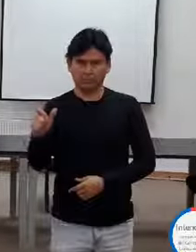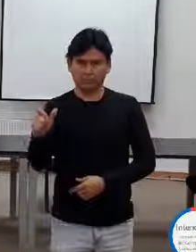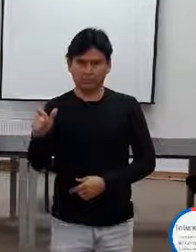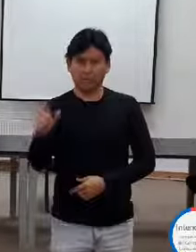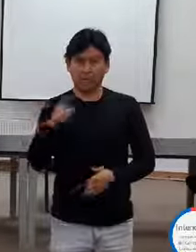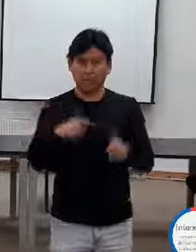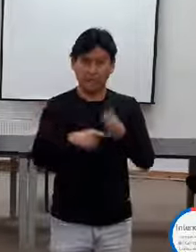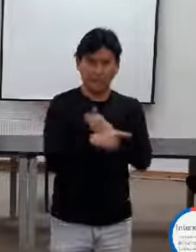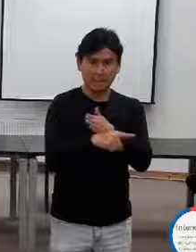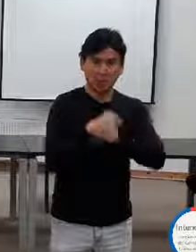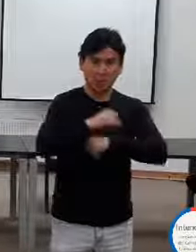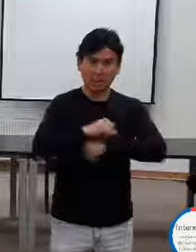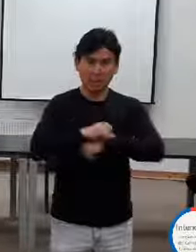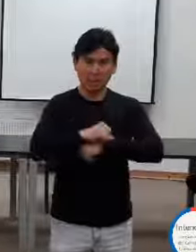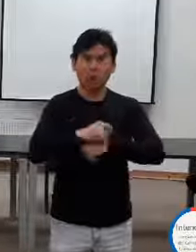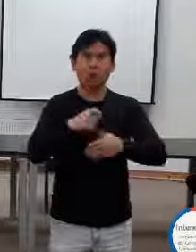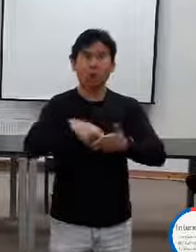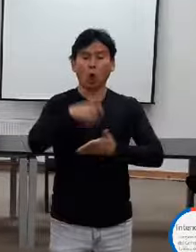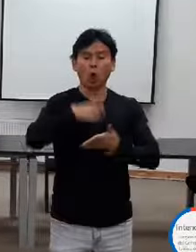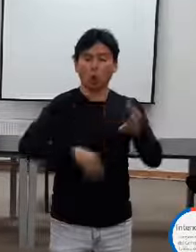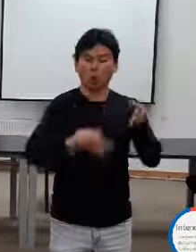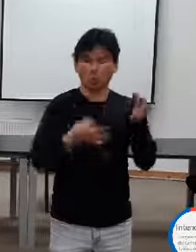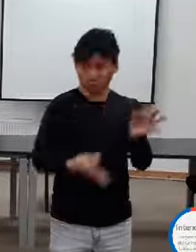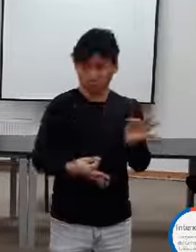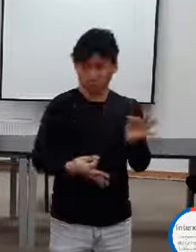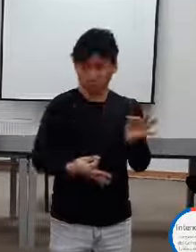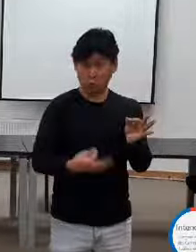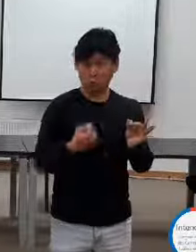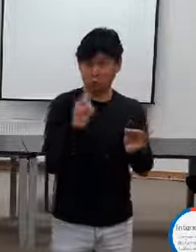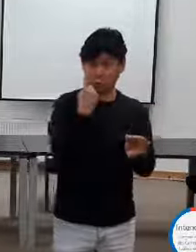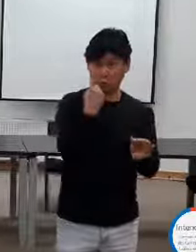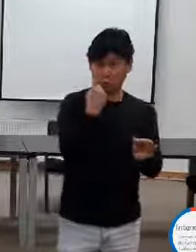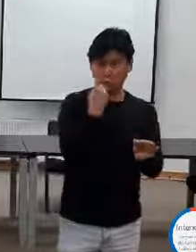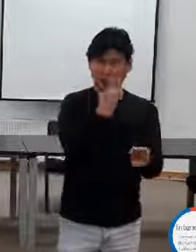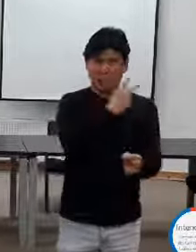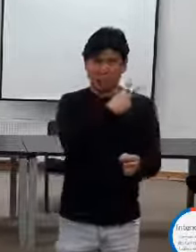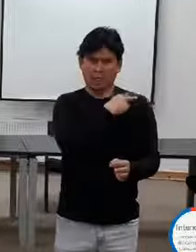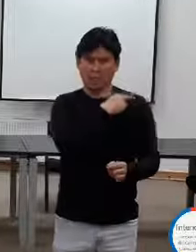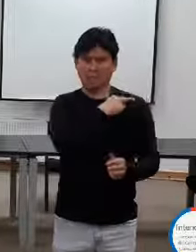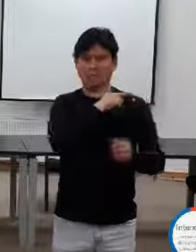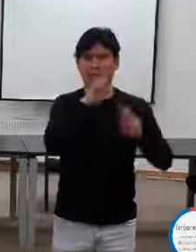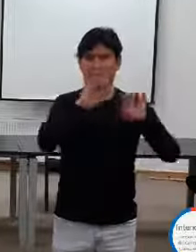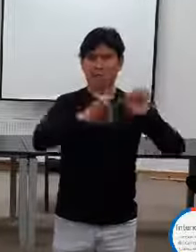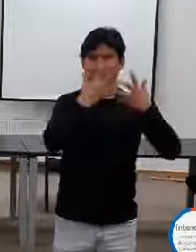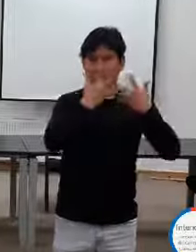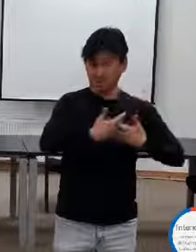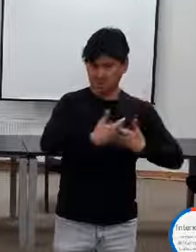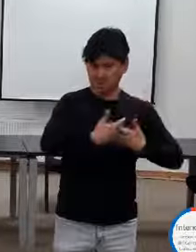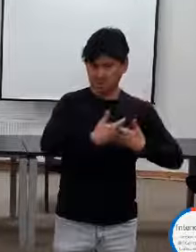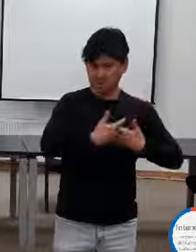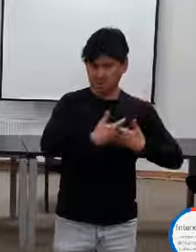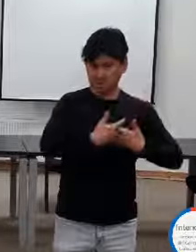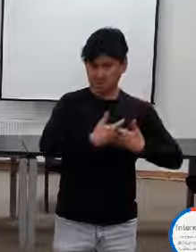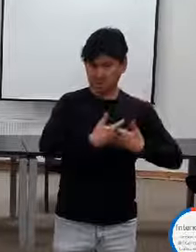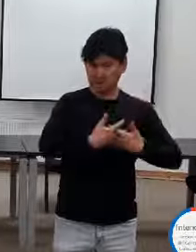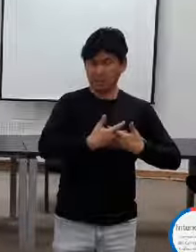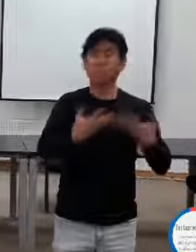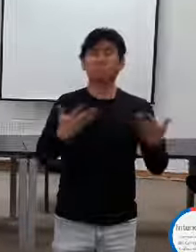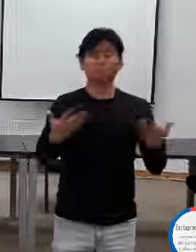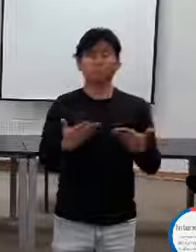que ingresaron a la región con contrato laboral, uno de ellos el gerente de la empresa y que